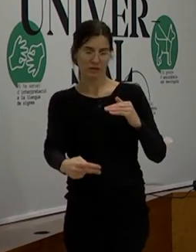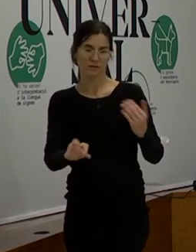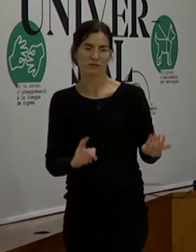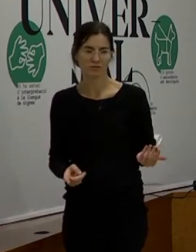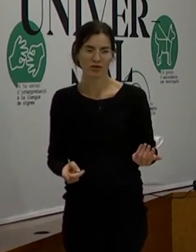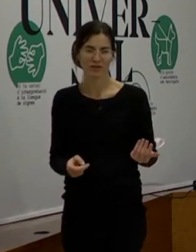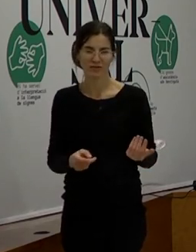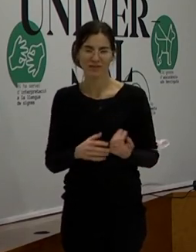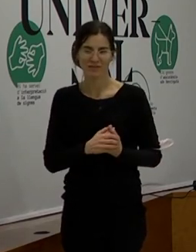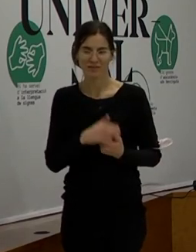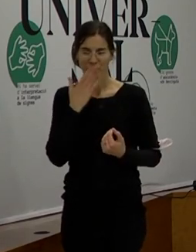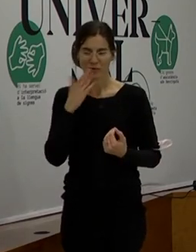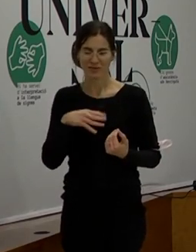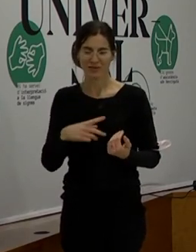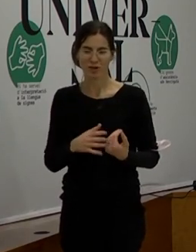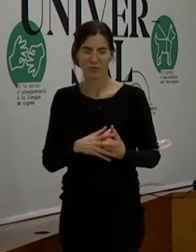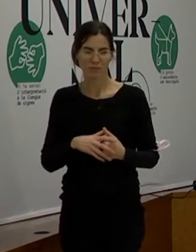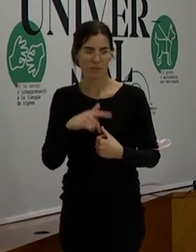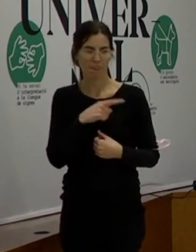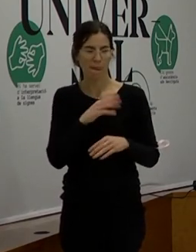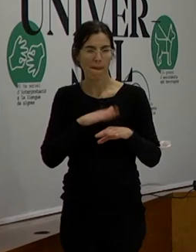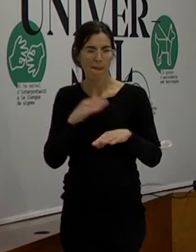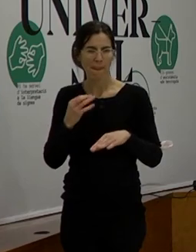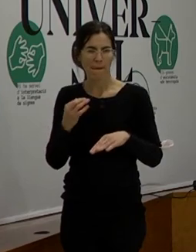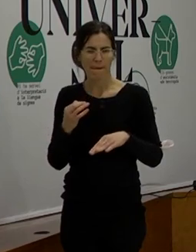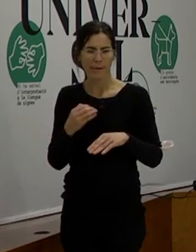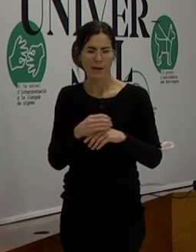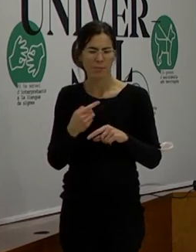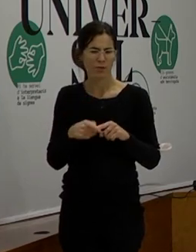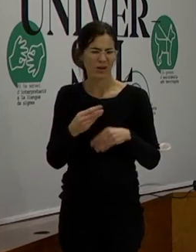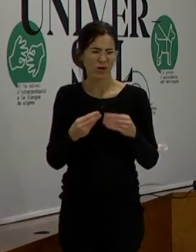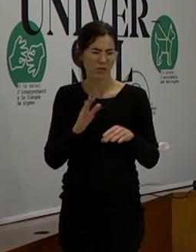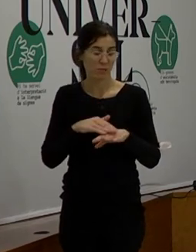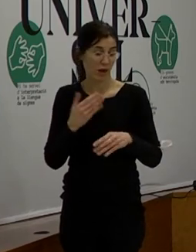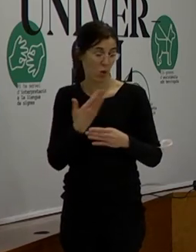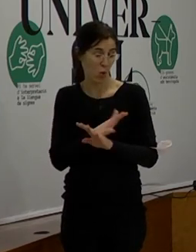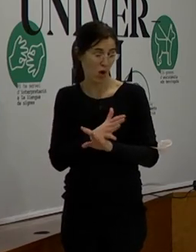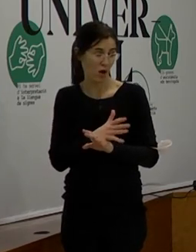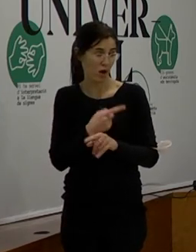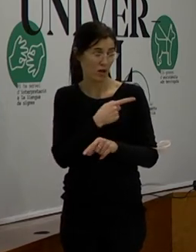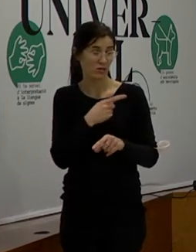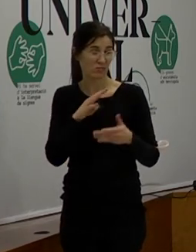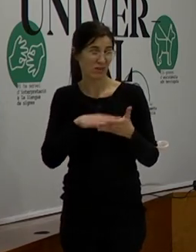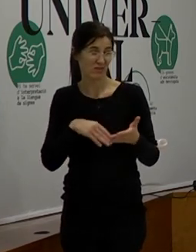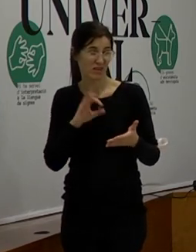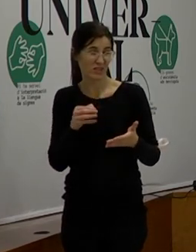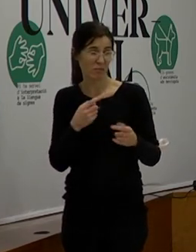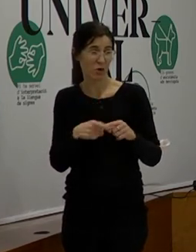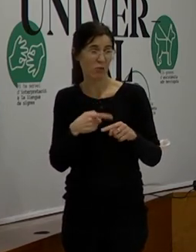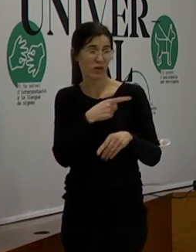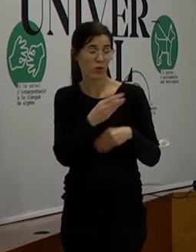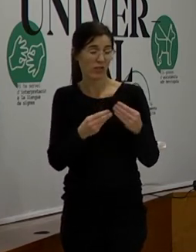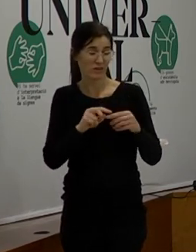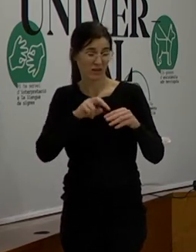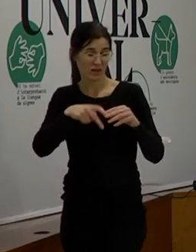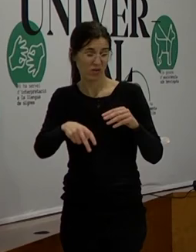¿Vale? Però, i això per què ho fan? Perquè juguin? Perquè això és Barcelona, però per què fas aquests